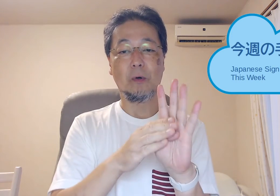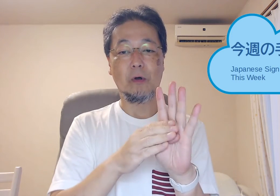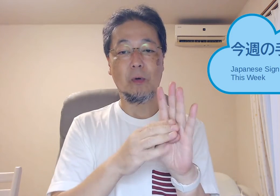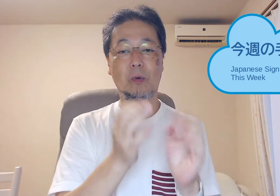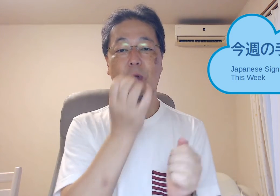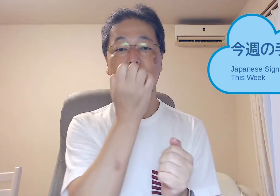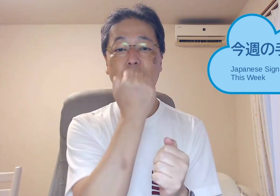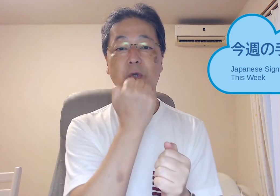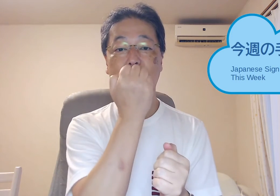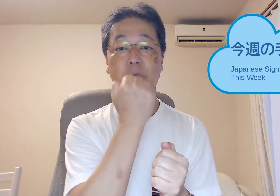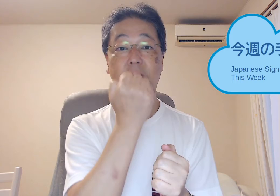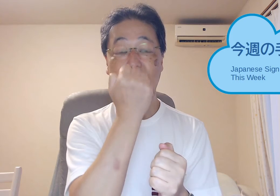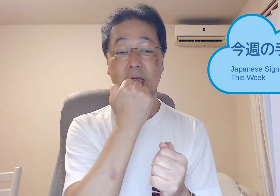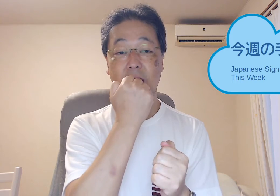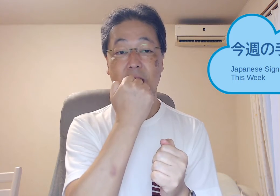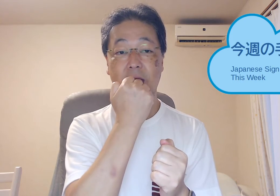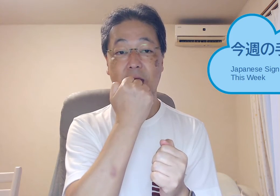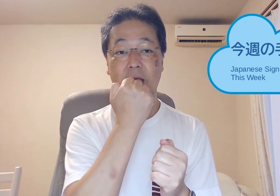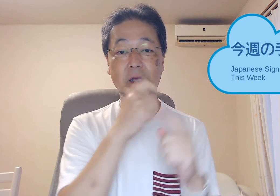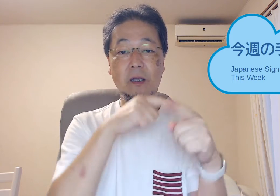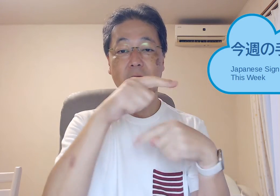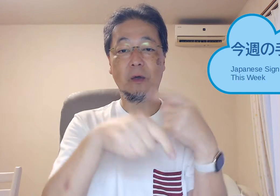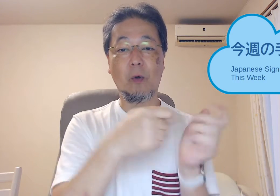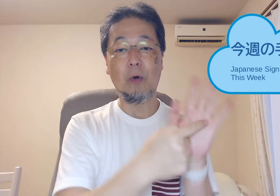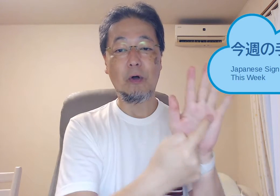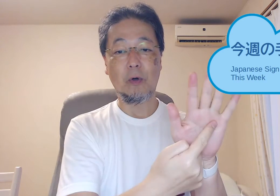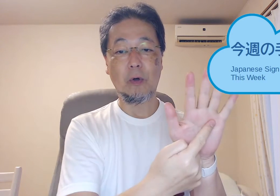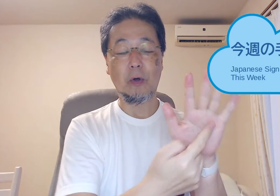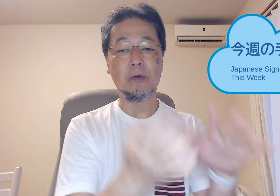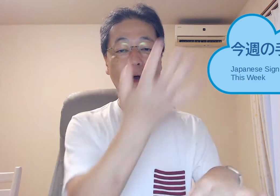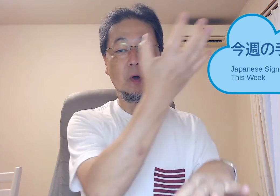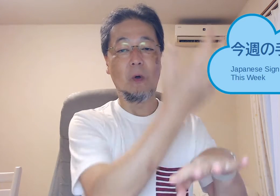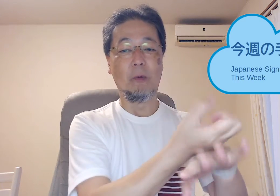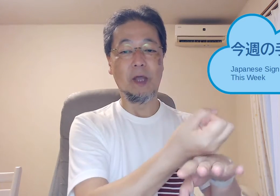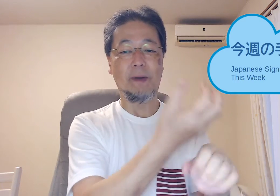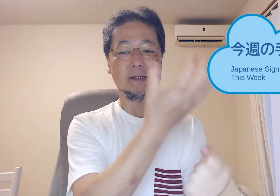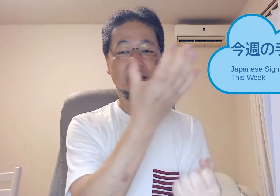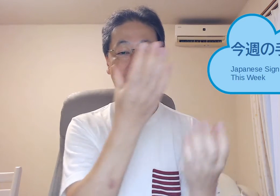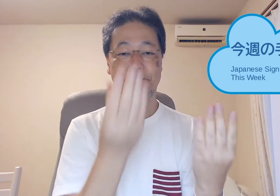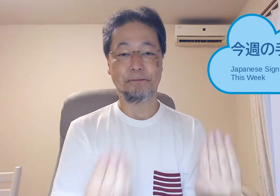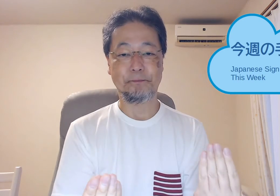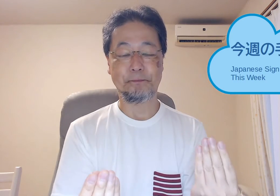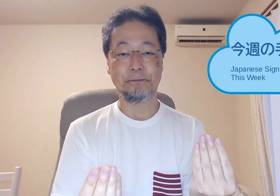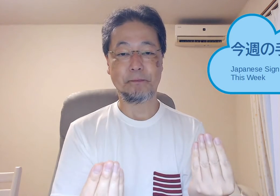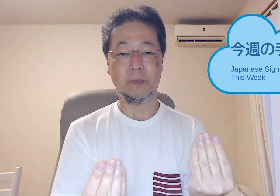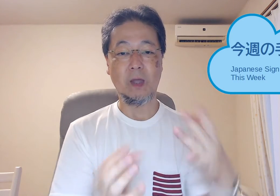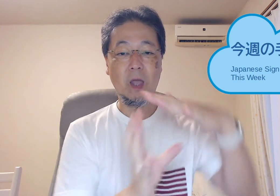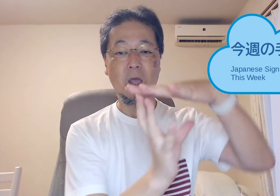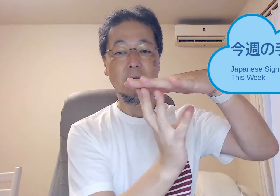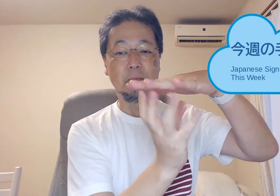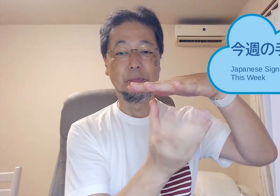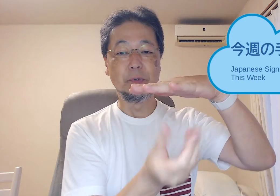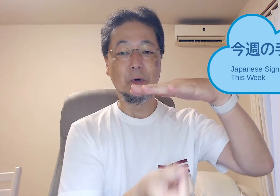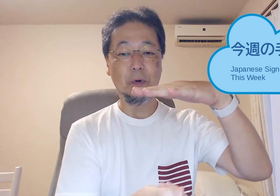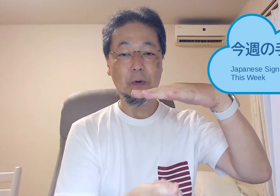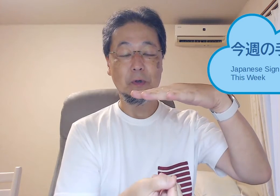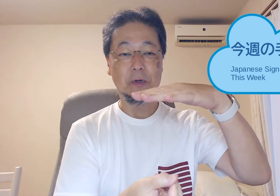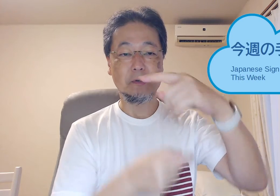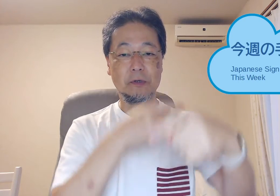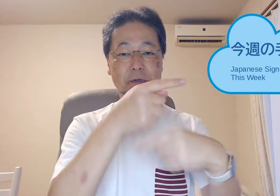と栗を覚えました。ぶどうという